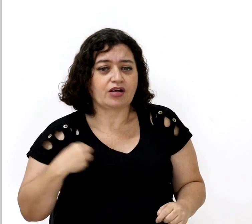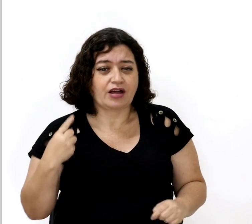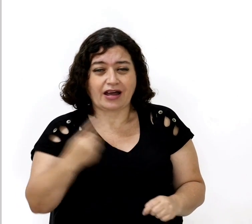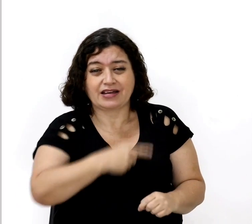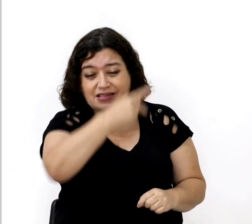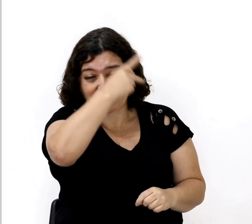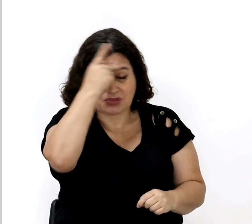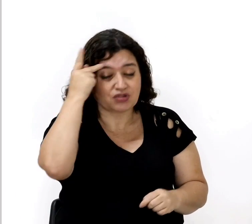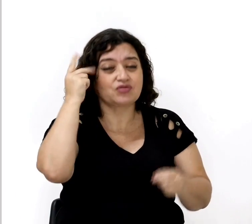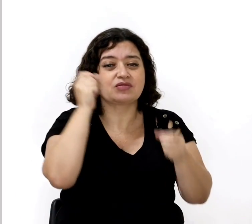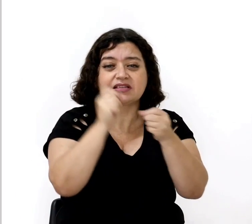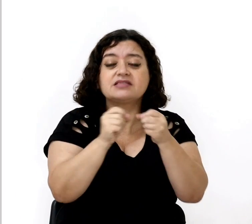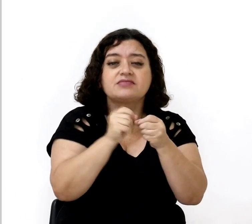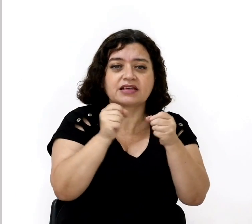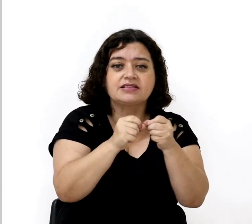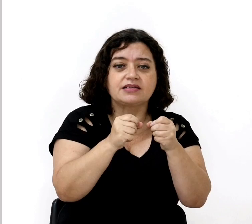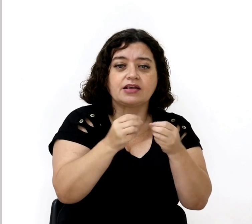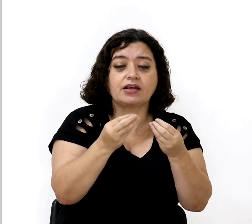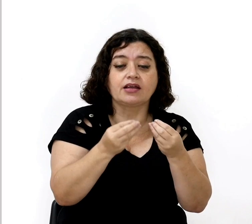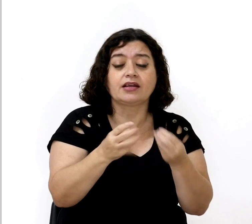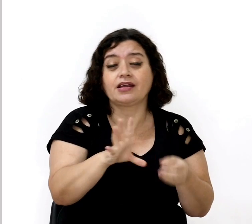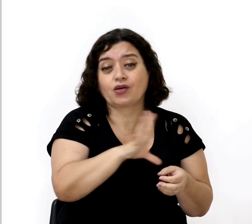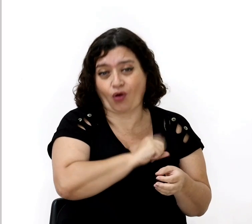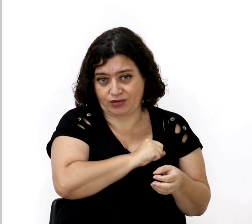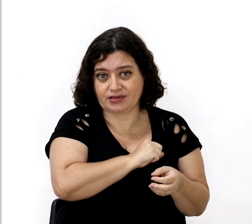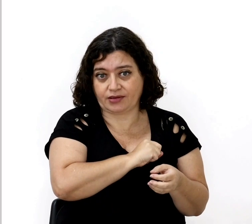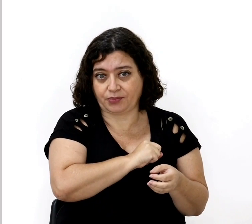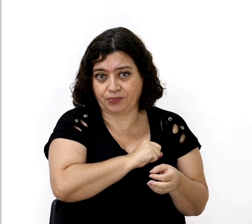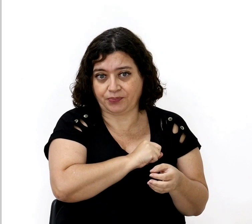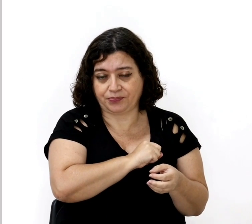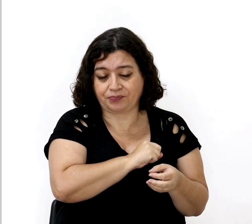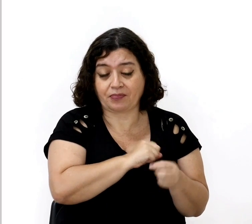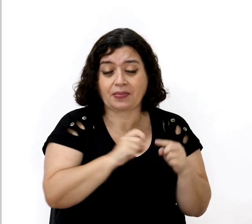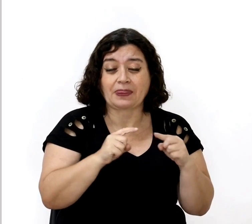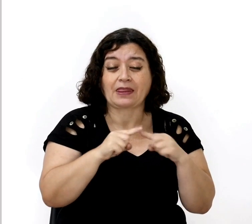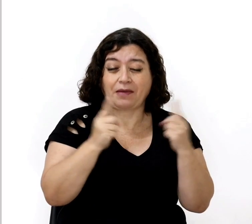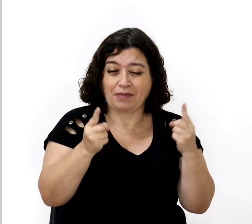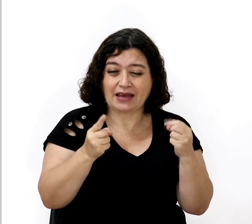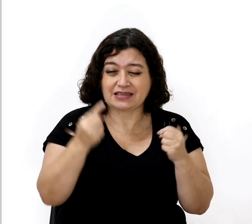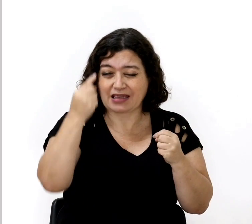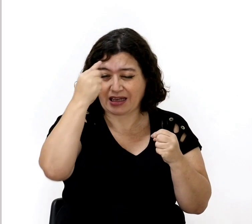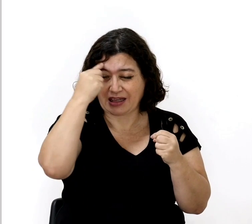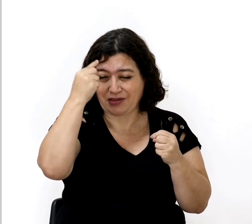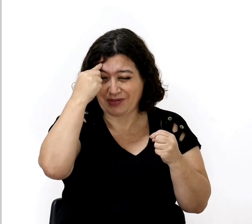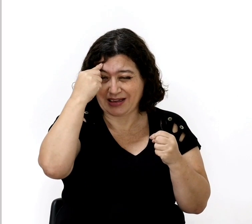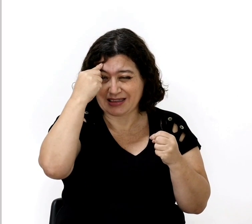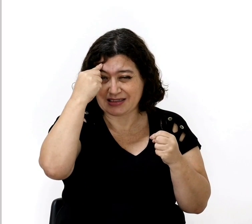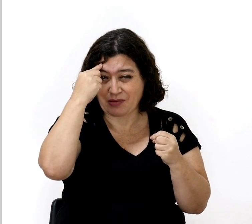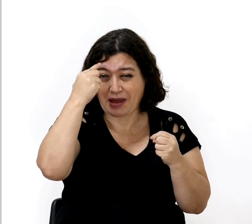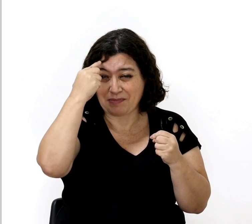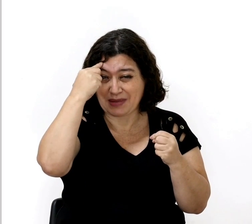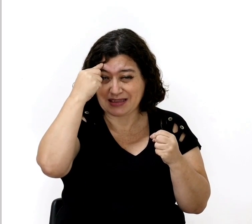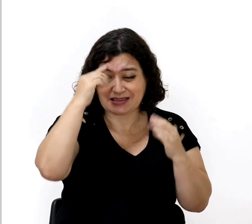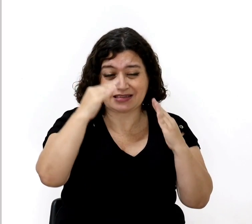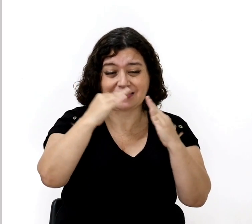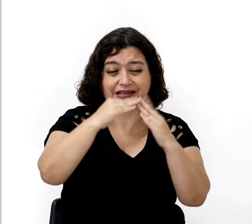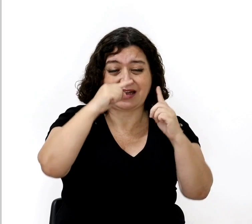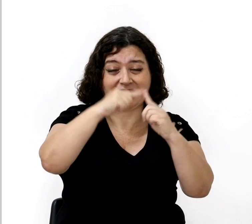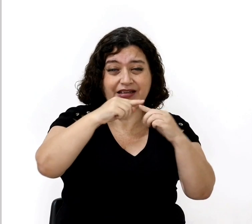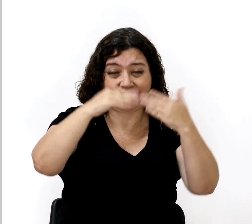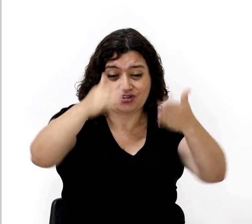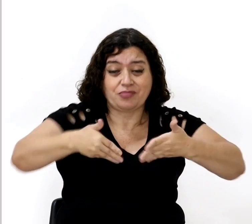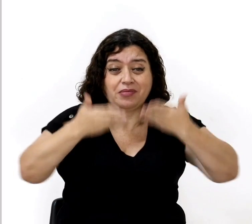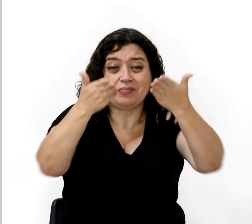nossos membros amam fazer, como eles gostam. Mas a reflexão que se propõe aqui é a gente pensar a